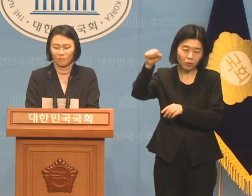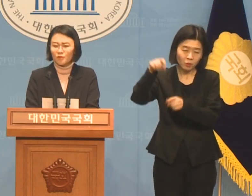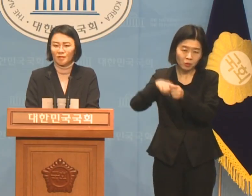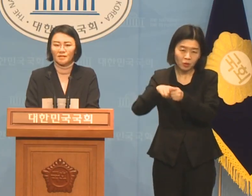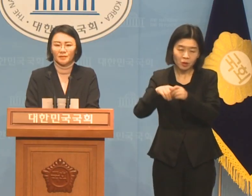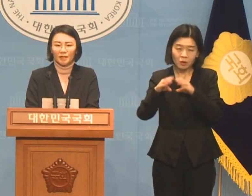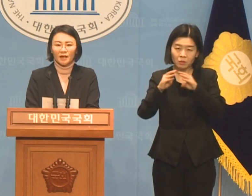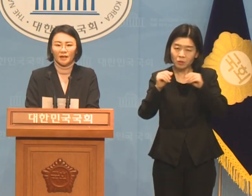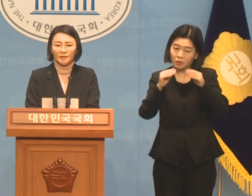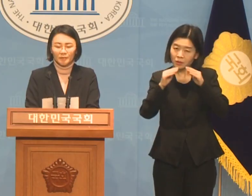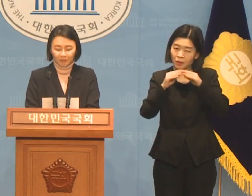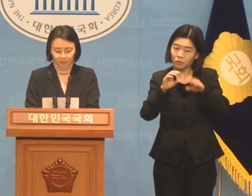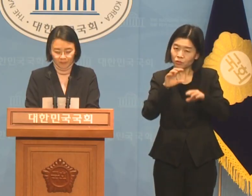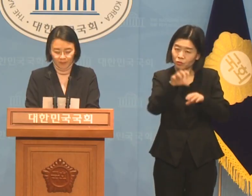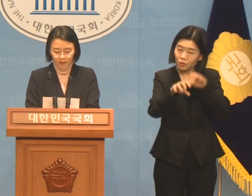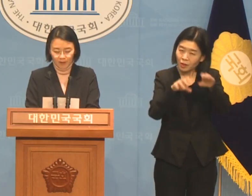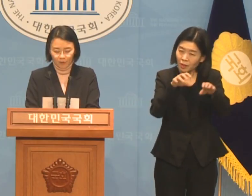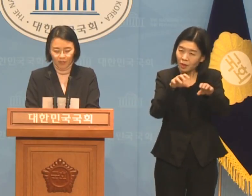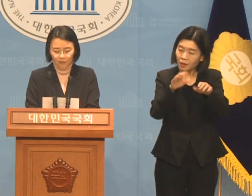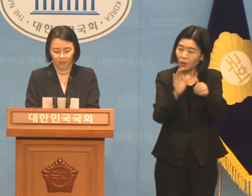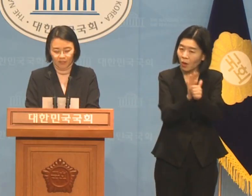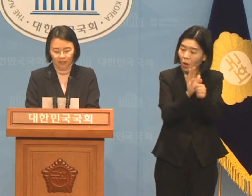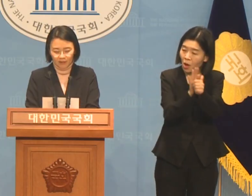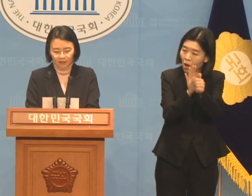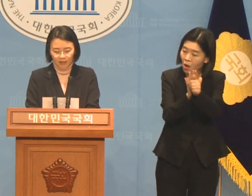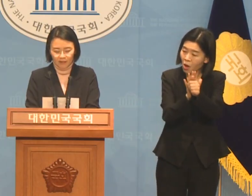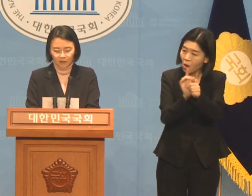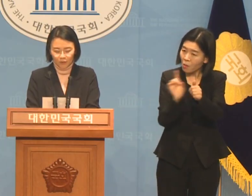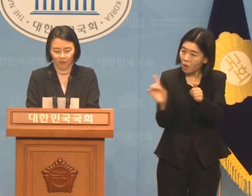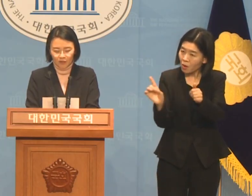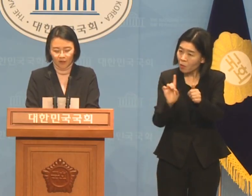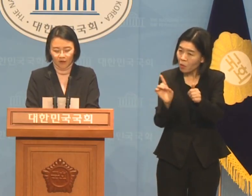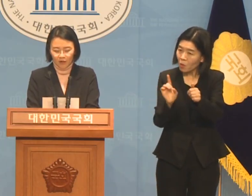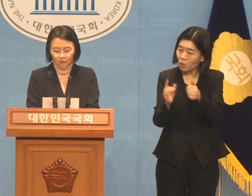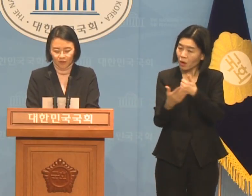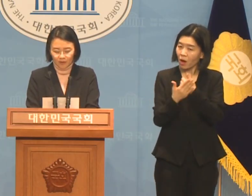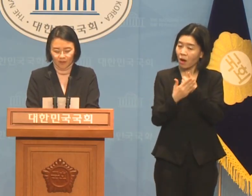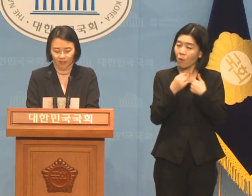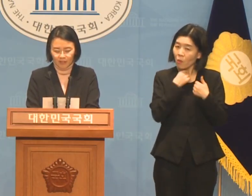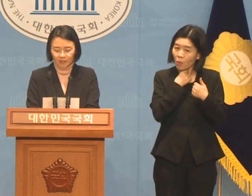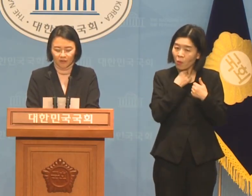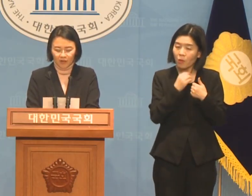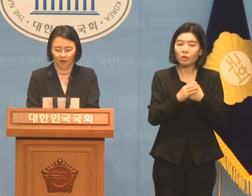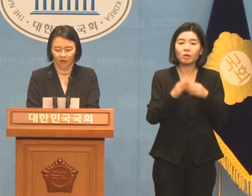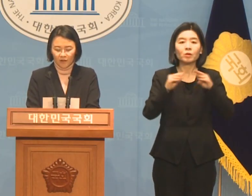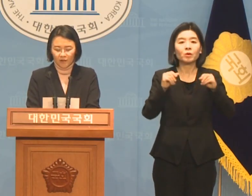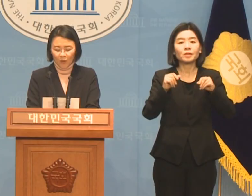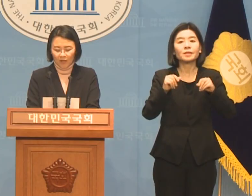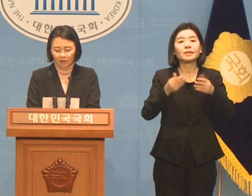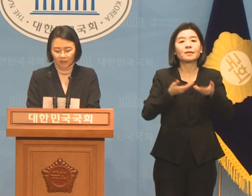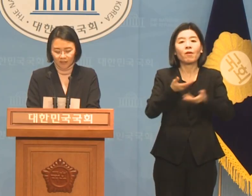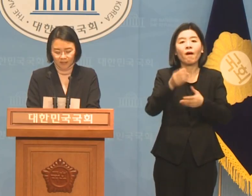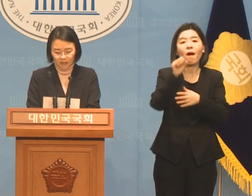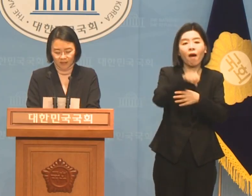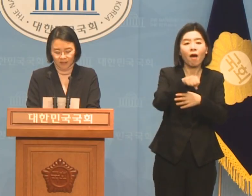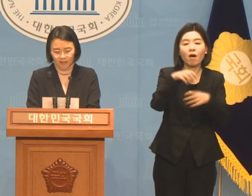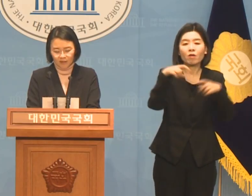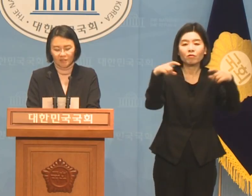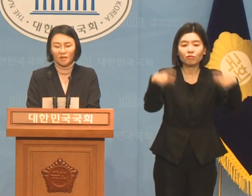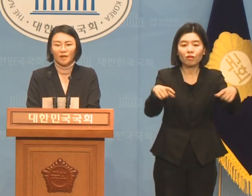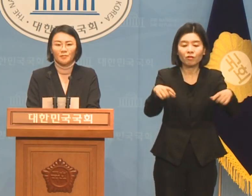위한 선물이었습니까? 오세훈 시장은 당장 토지거래 허가구역을 재지정하여 과열된